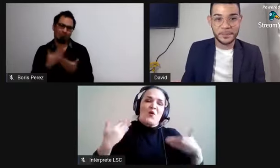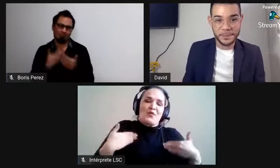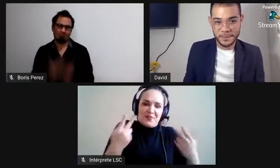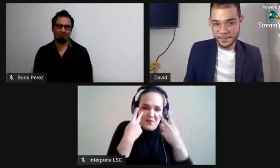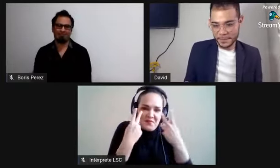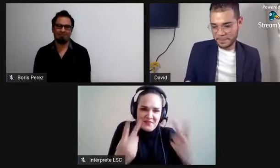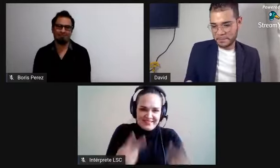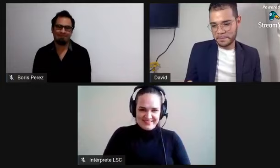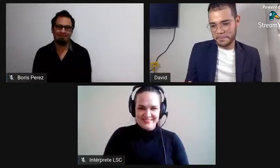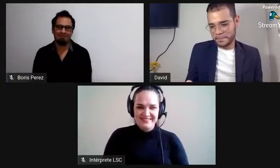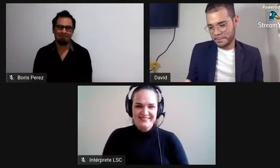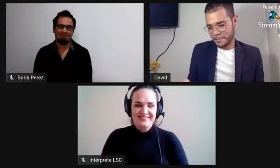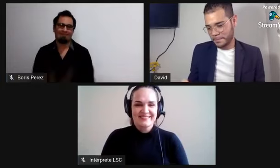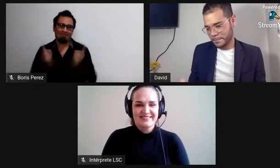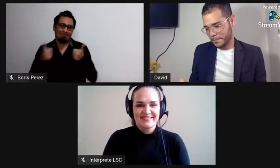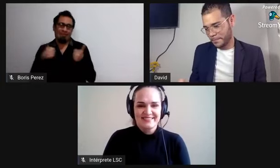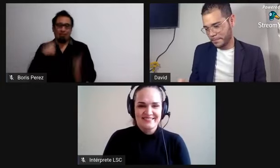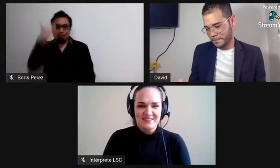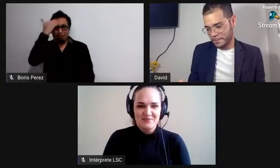vernos.